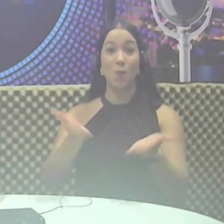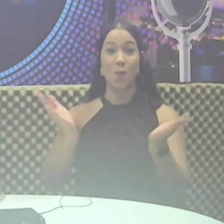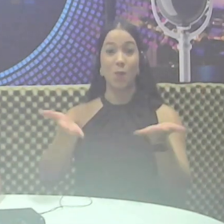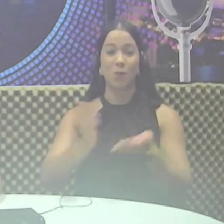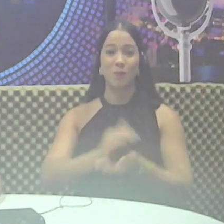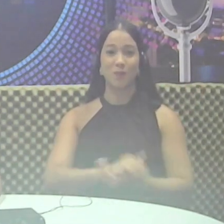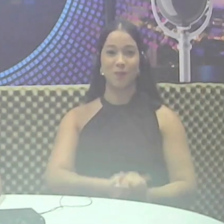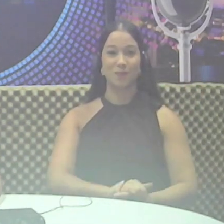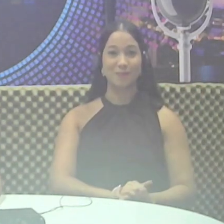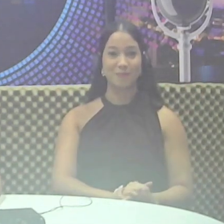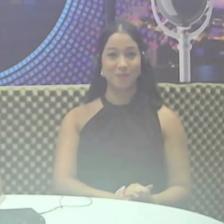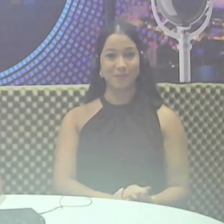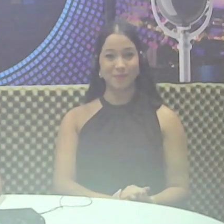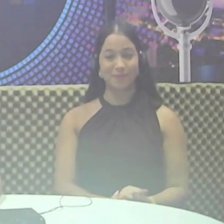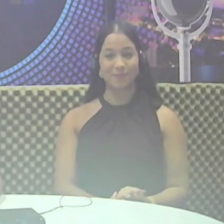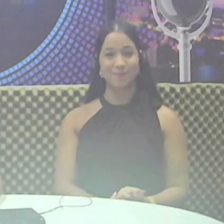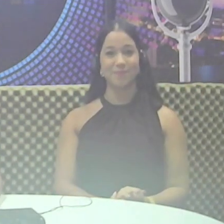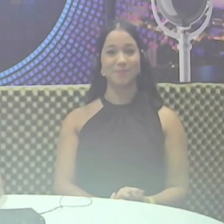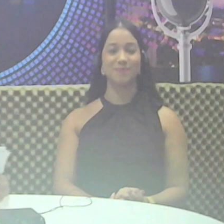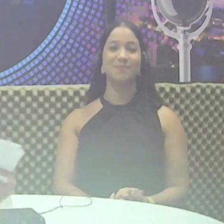hoje.